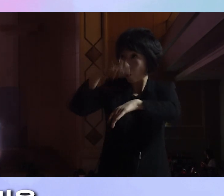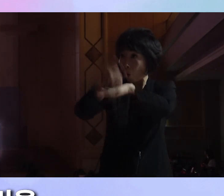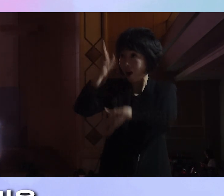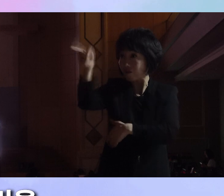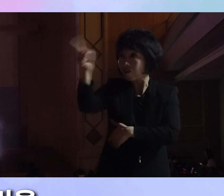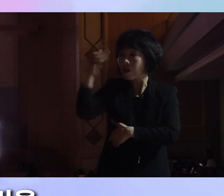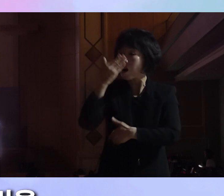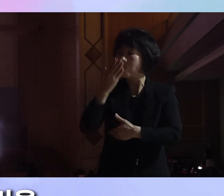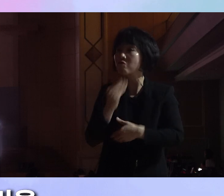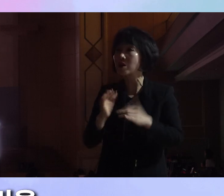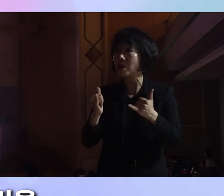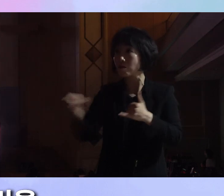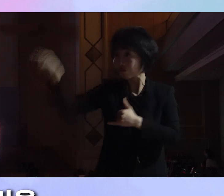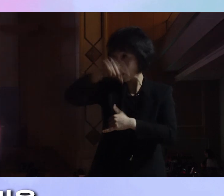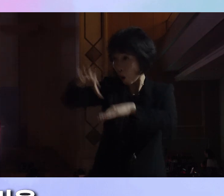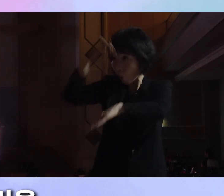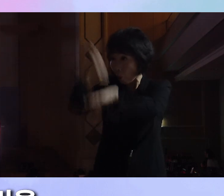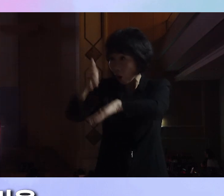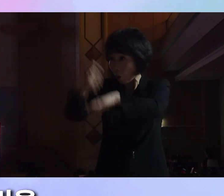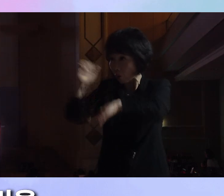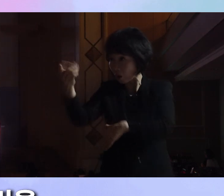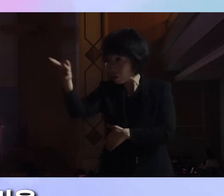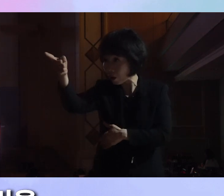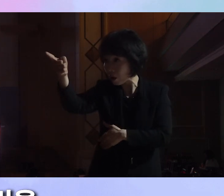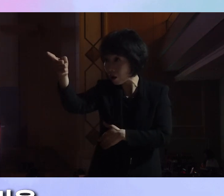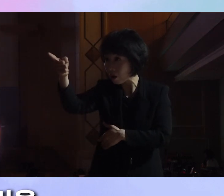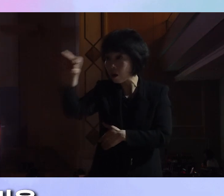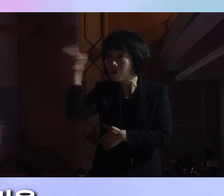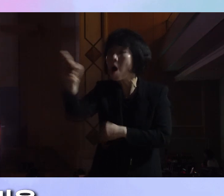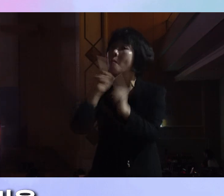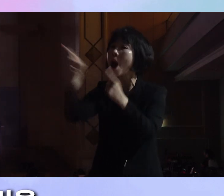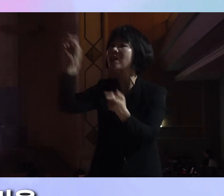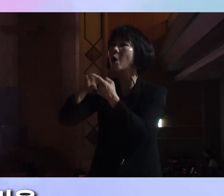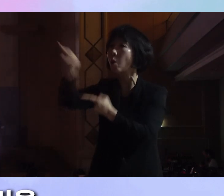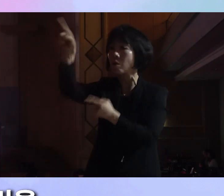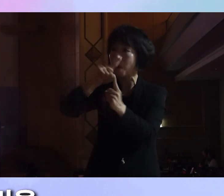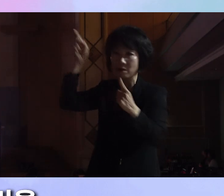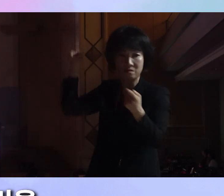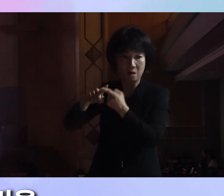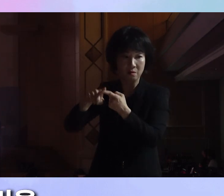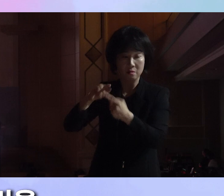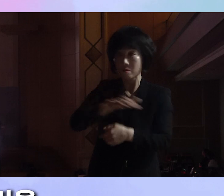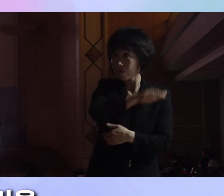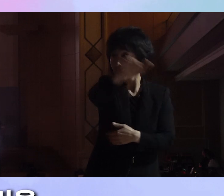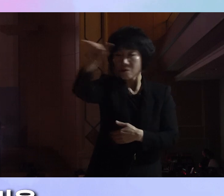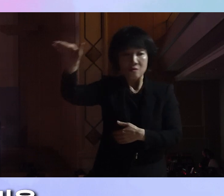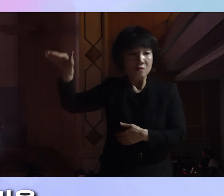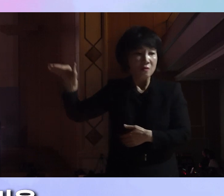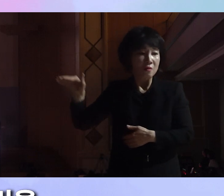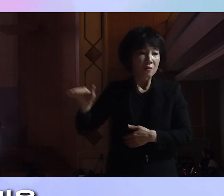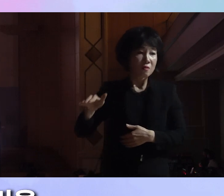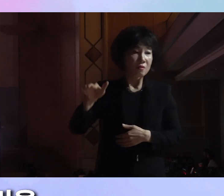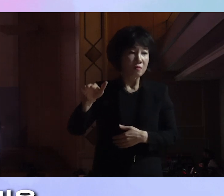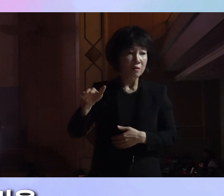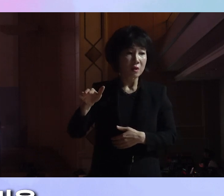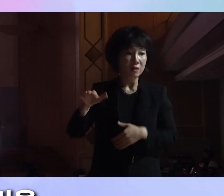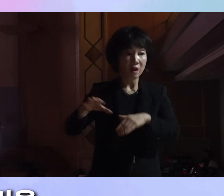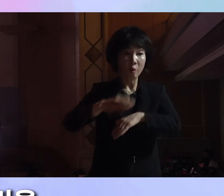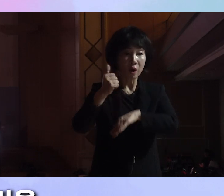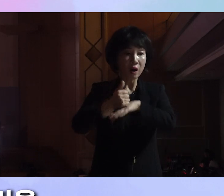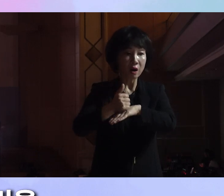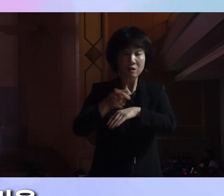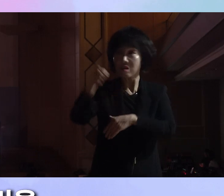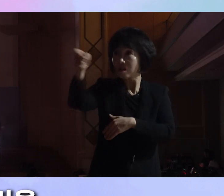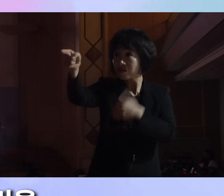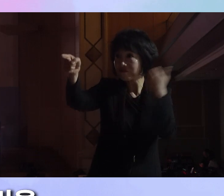네가 유대인의 왕이냐? 네가 말한 대로다. 우리에겐 황제 말이 왕입니다.